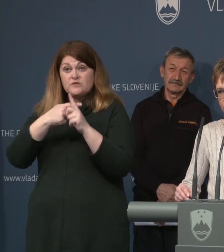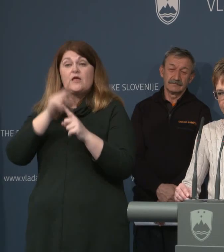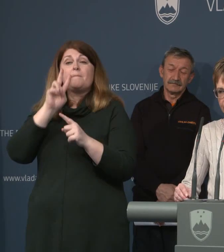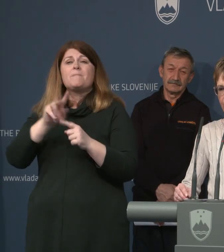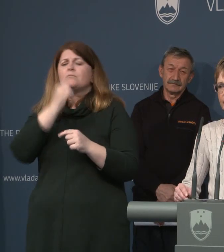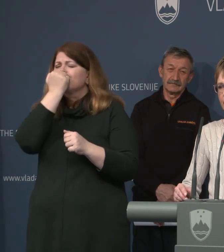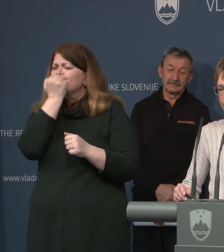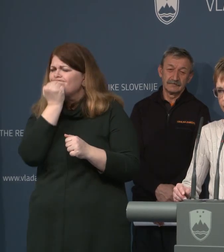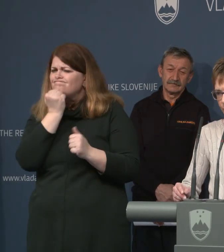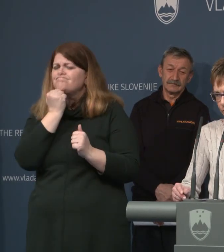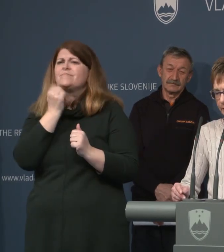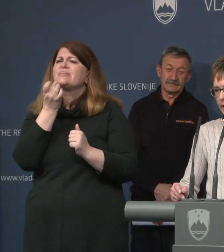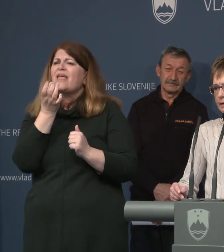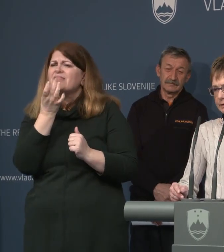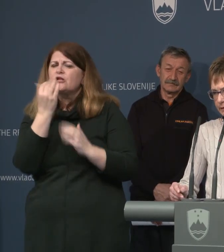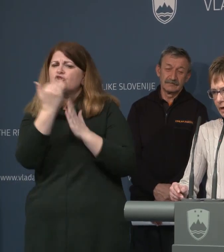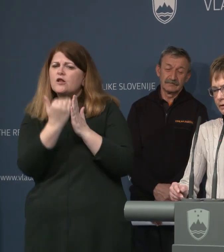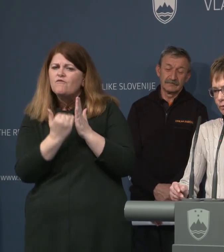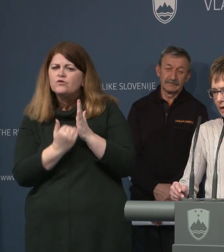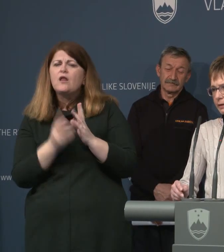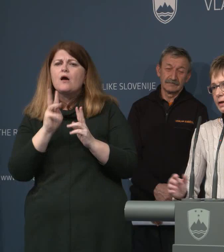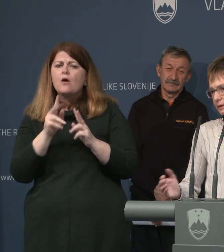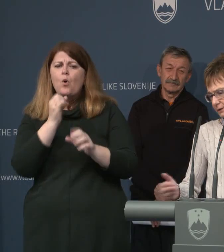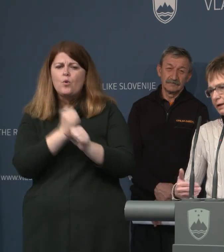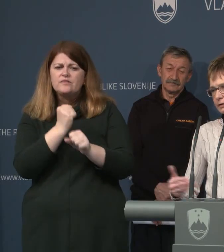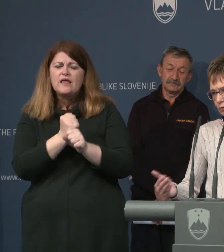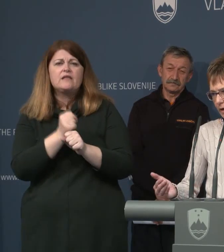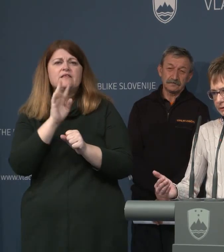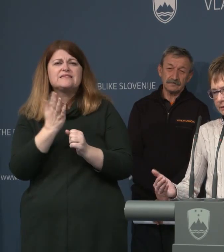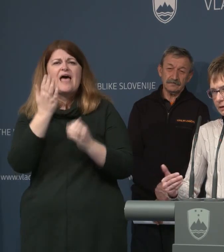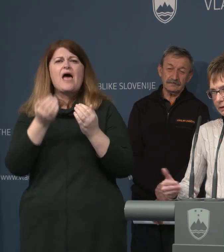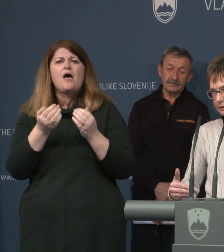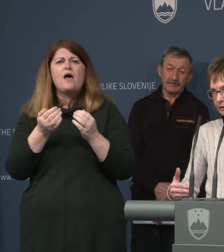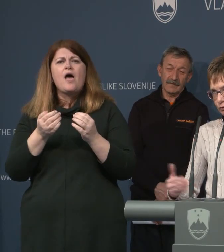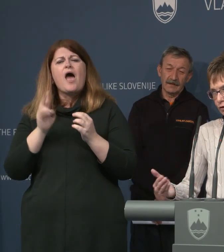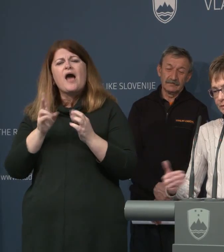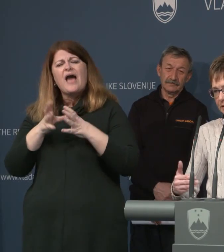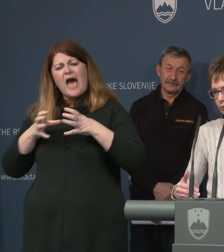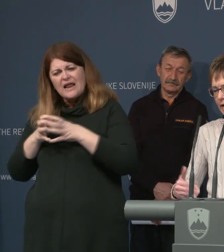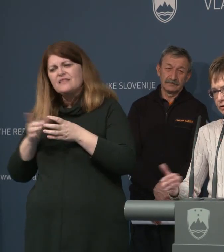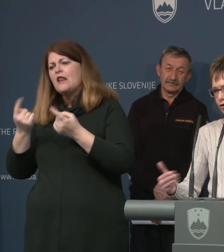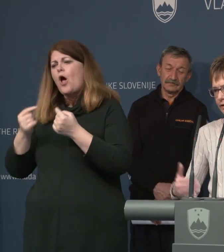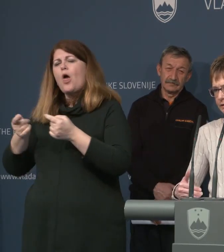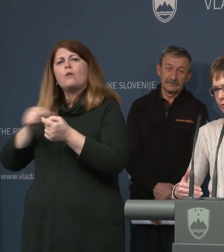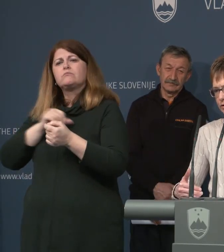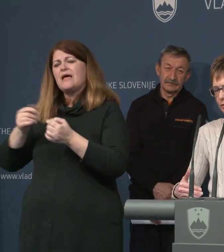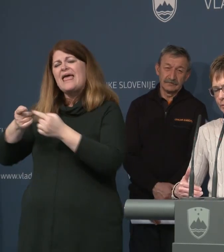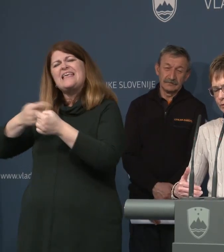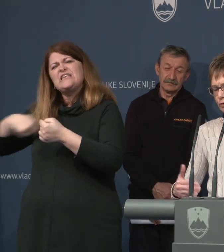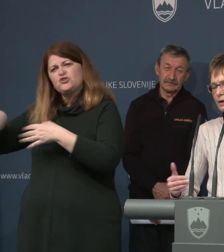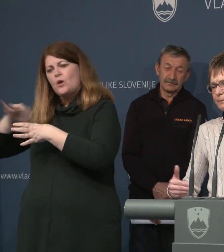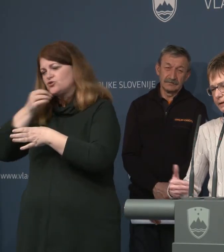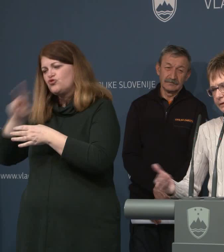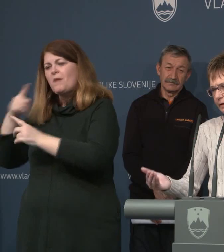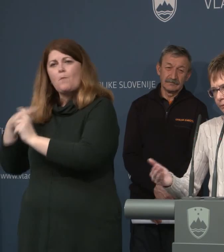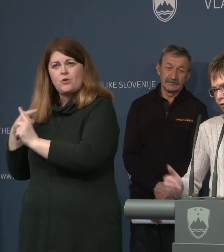pa dosledna navodila za ravnanje, za karanteno oziroma za izolacijo, če gre za pozitivne,